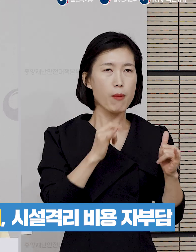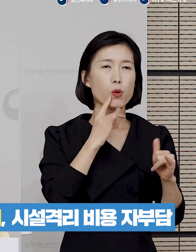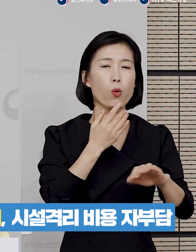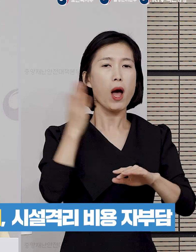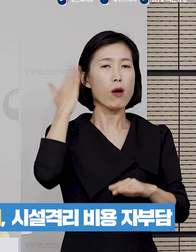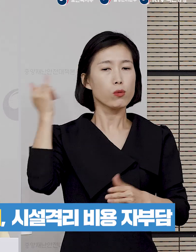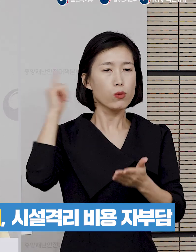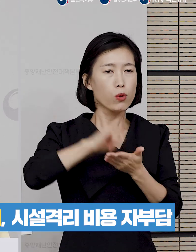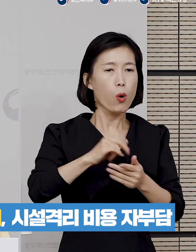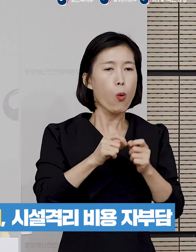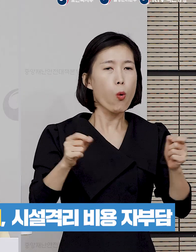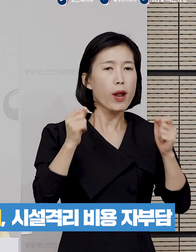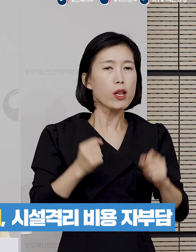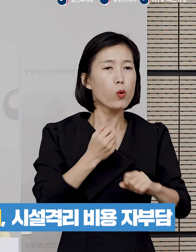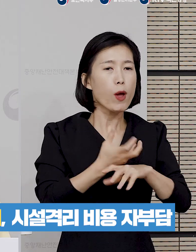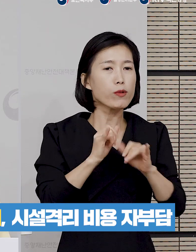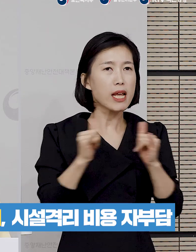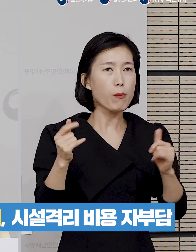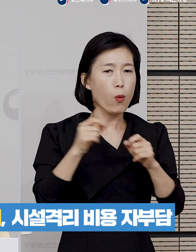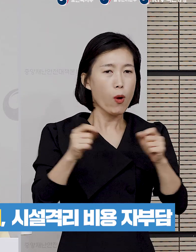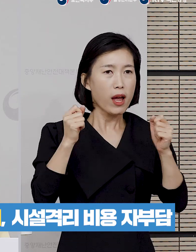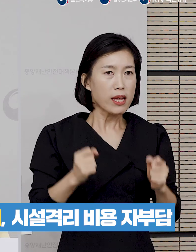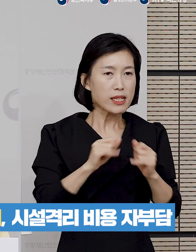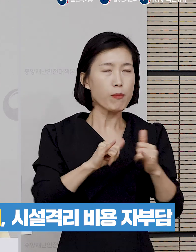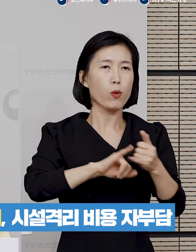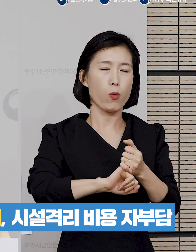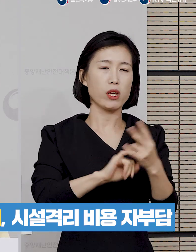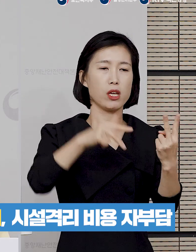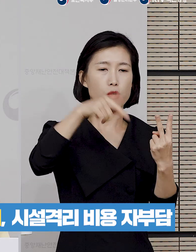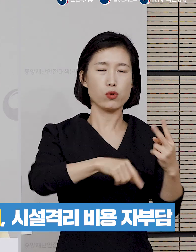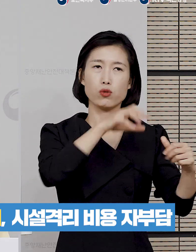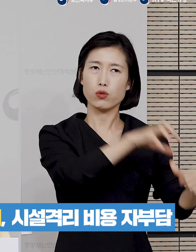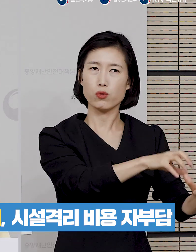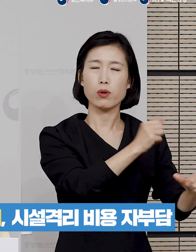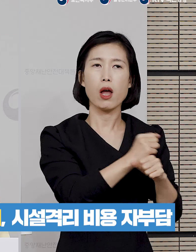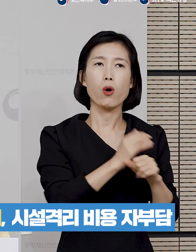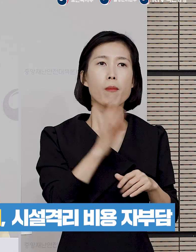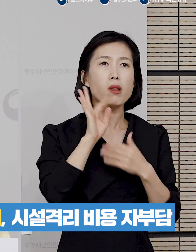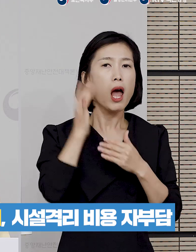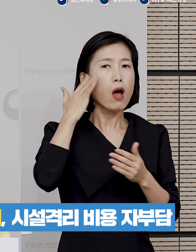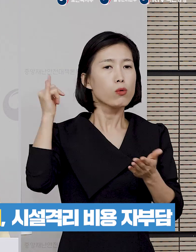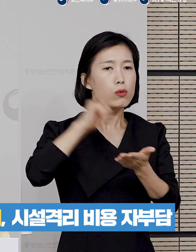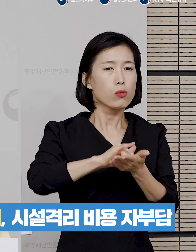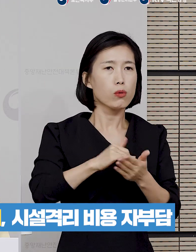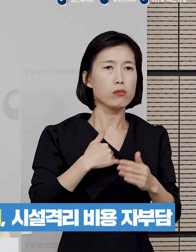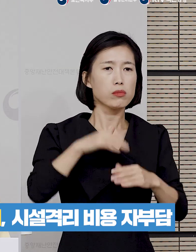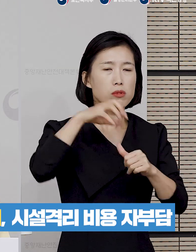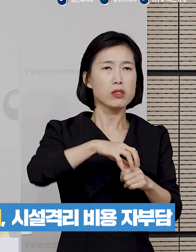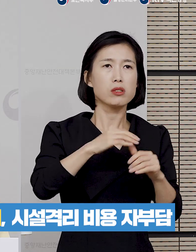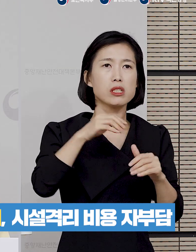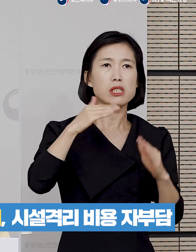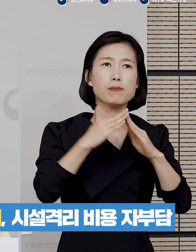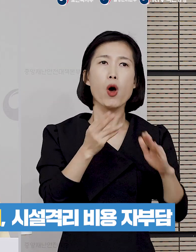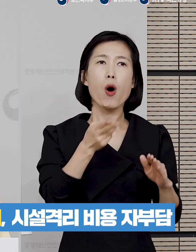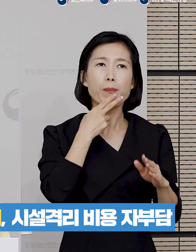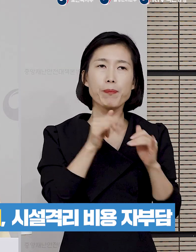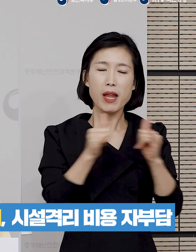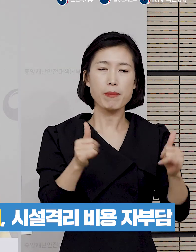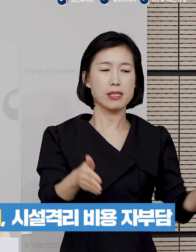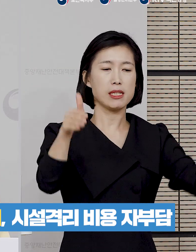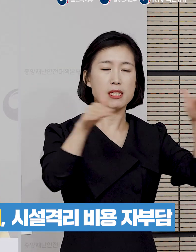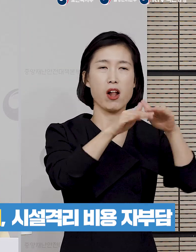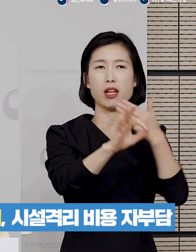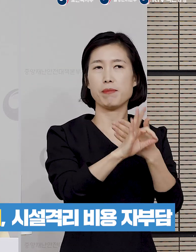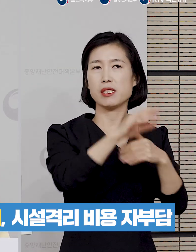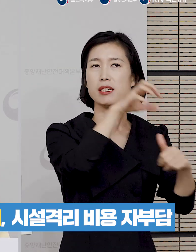장기 체류 외국인의 경우에는 자가 경리를 받게 되며 일정한 거주지가 없는 단기 체류 외국인은